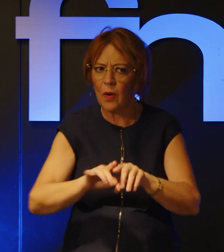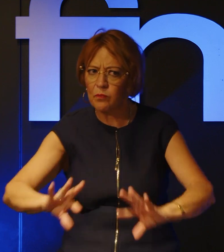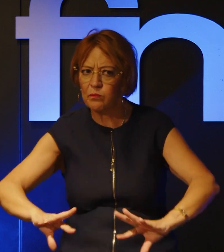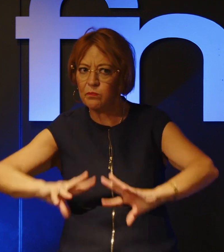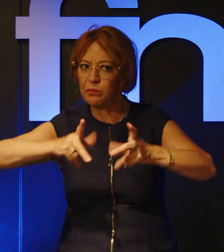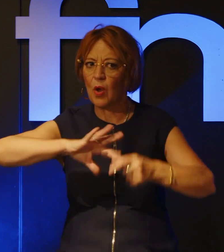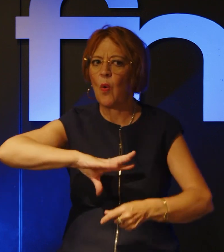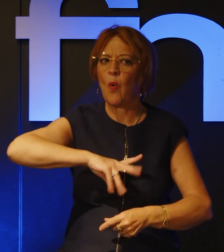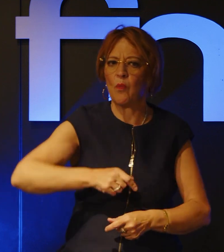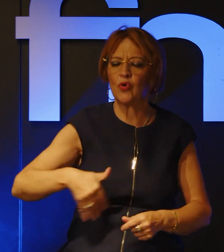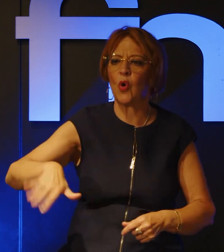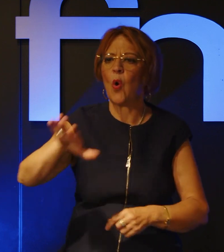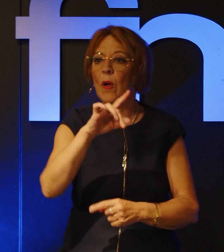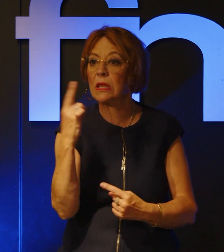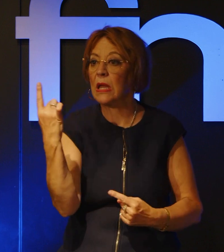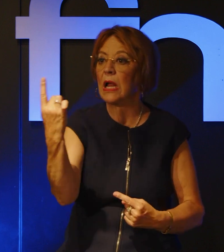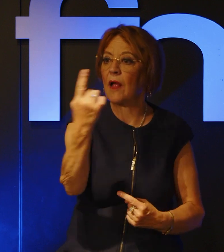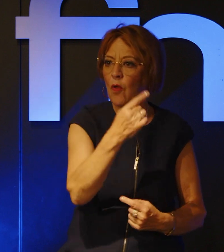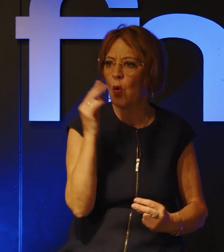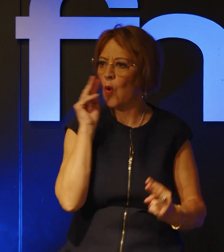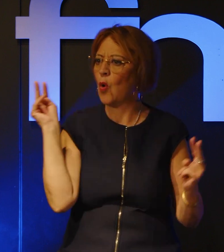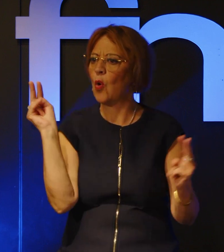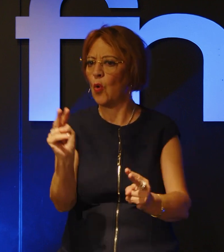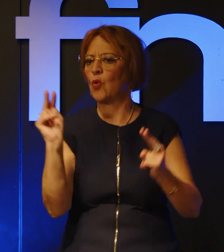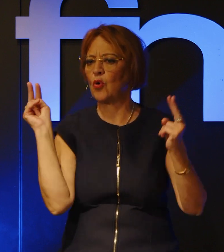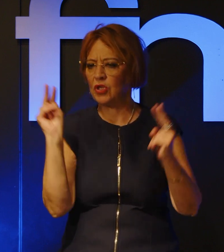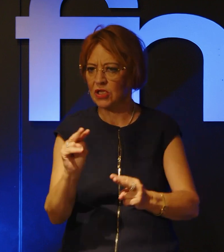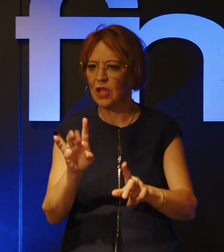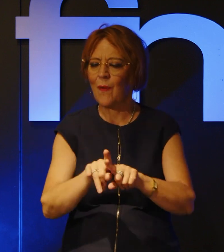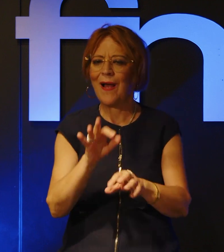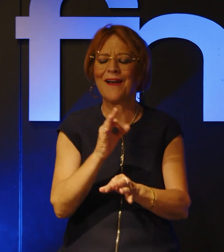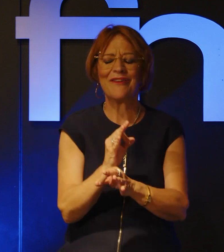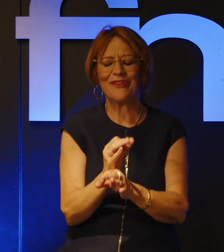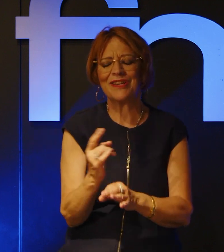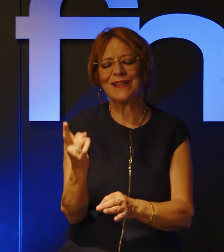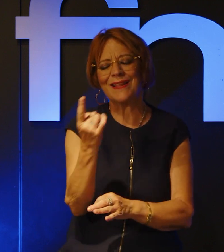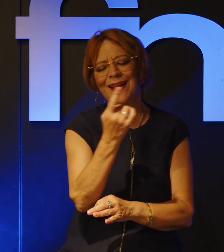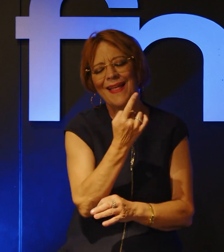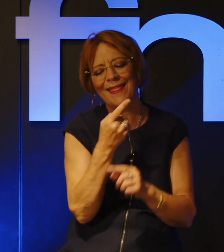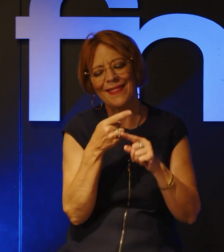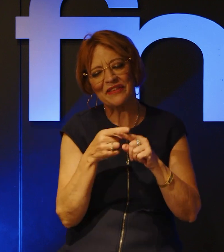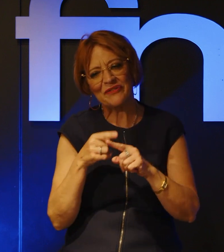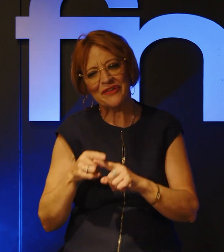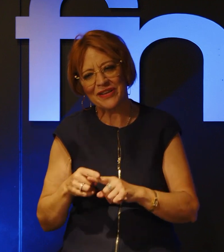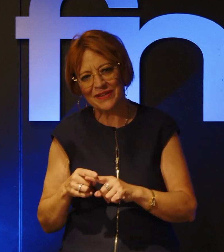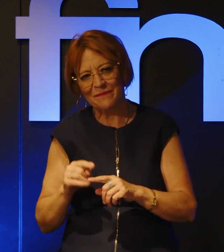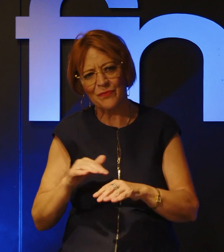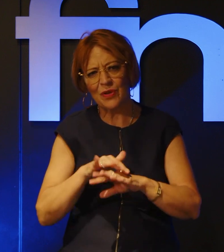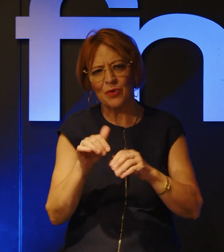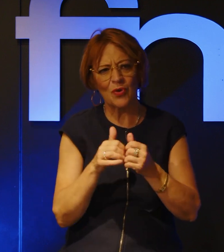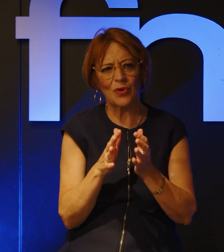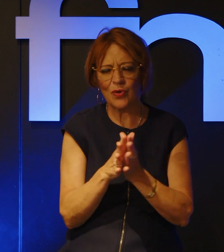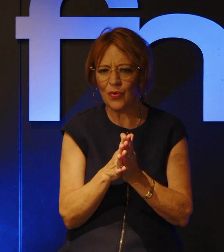o mundo onde cada indivíduo é reconhecido e celebrado pela sua singularidade ultrapassando